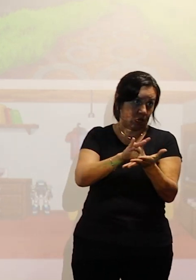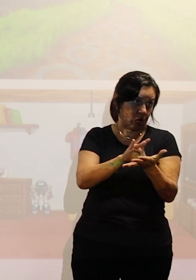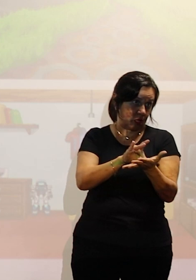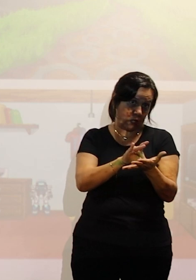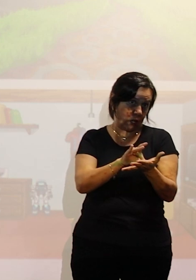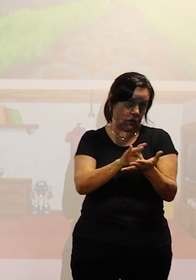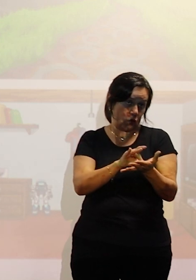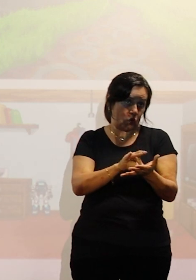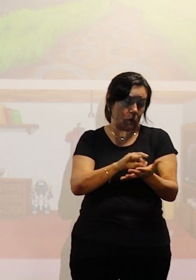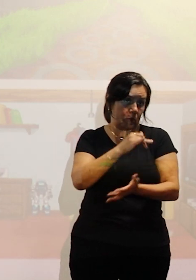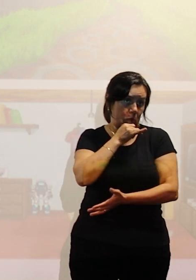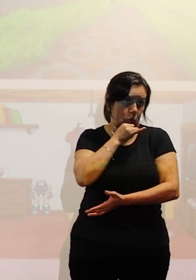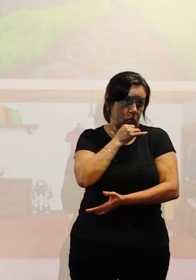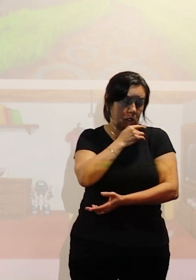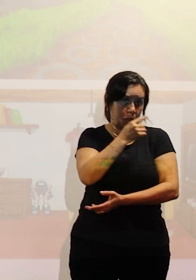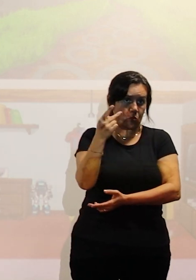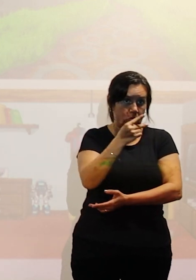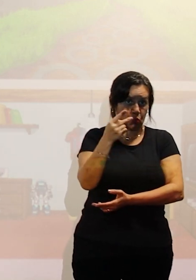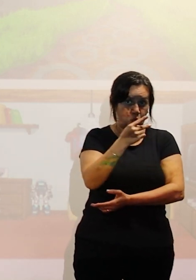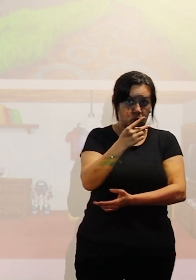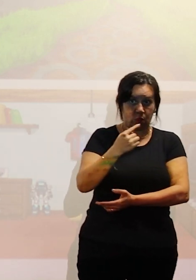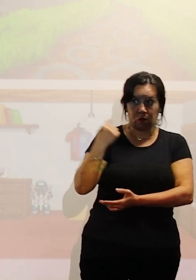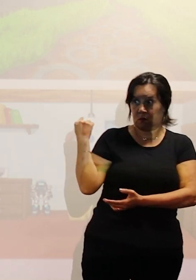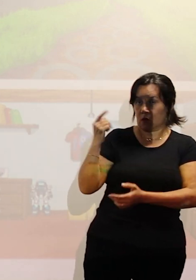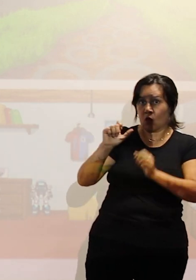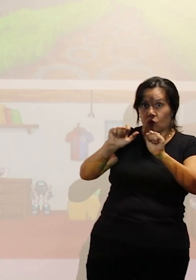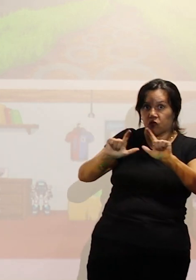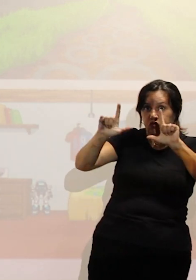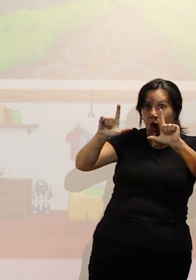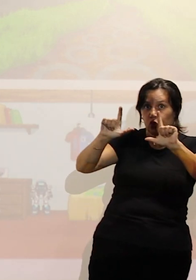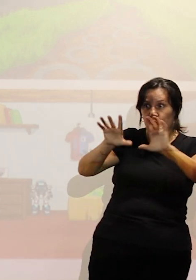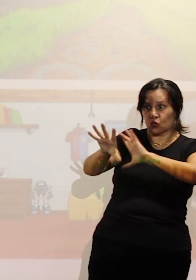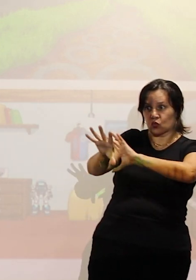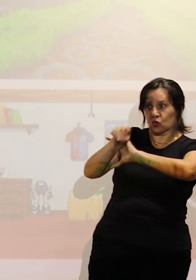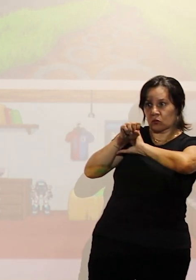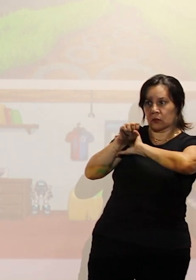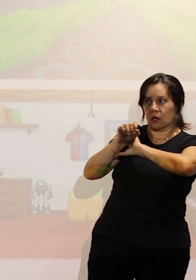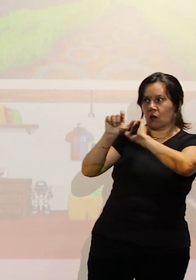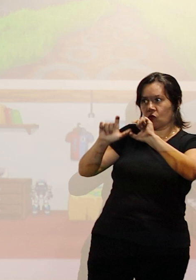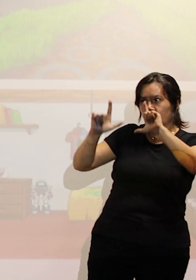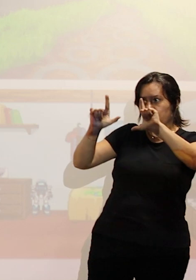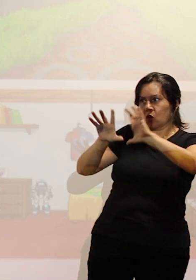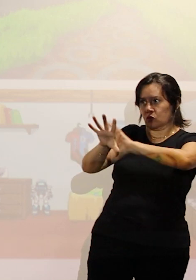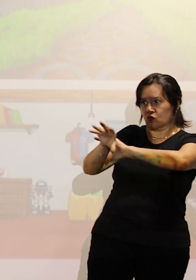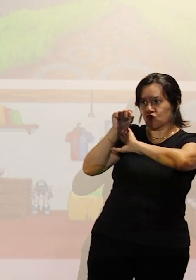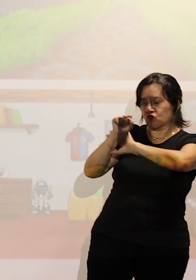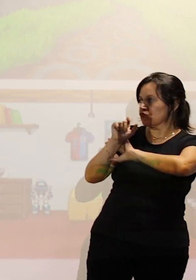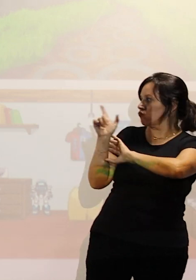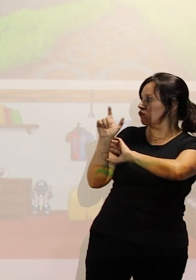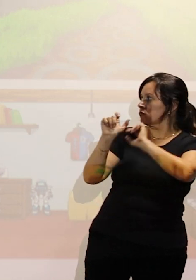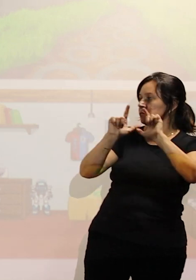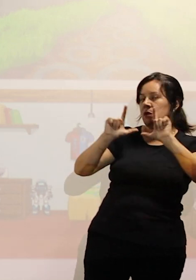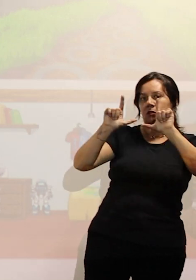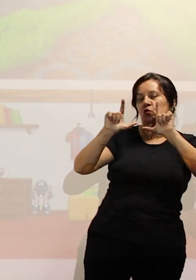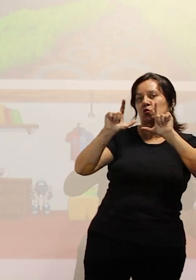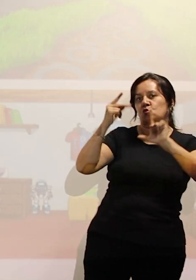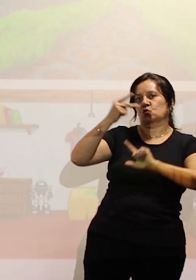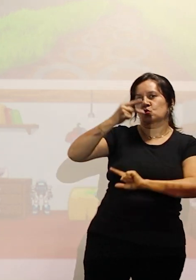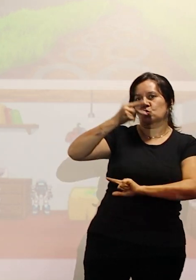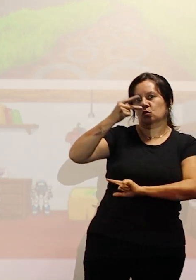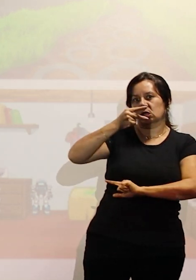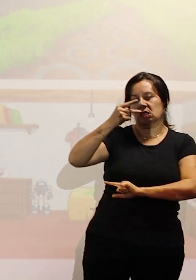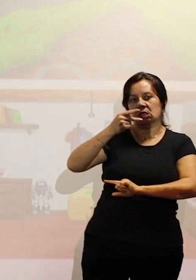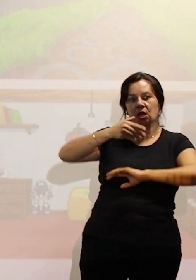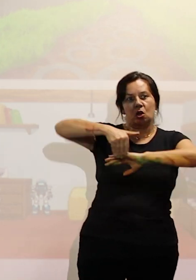entre as duas primeiras imagens, por exemplo, as duas foram baseadas em fotos. Né? São baseadas em fotos tiradas